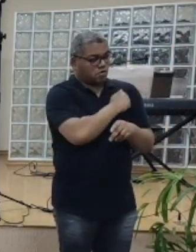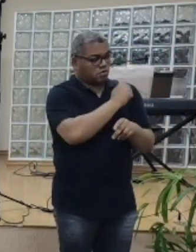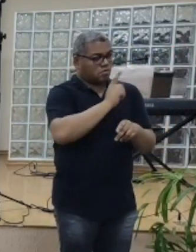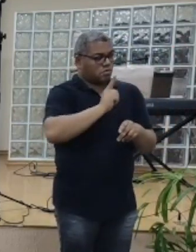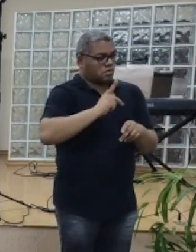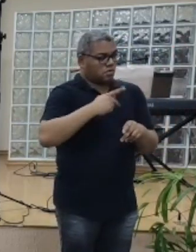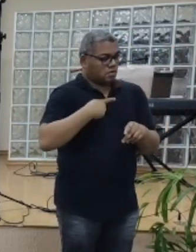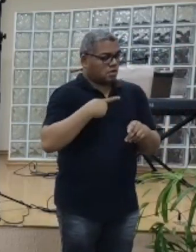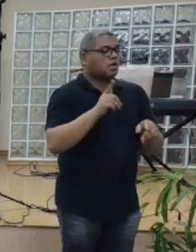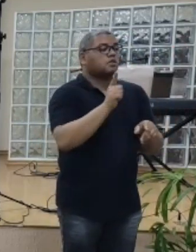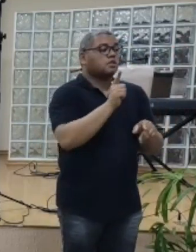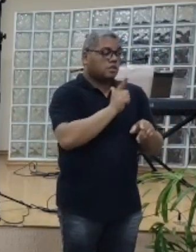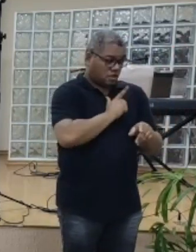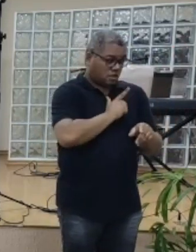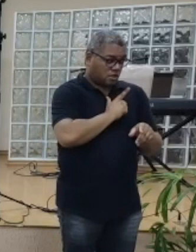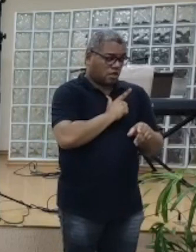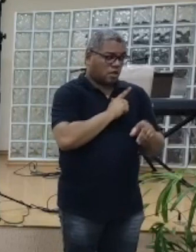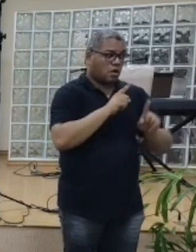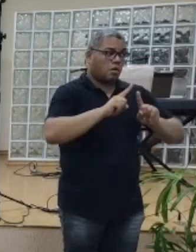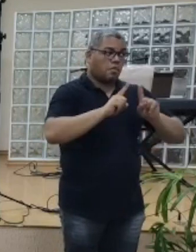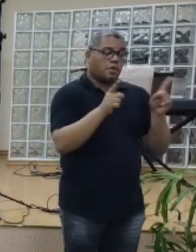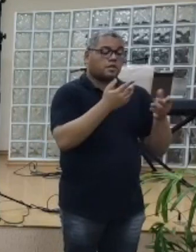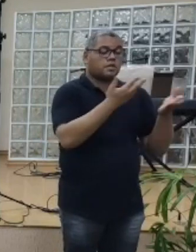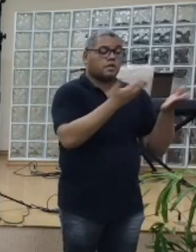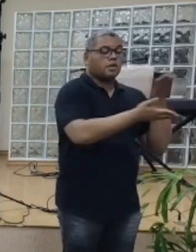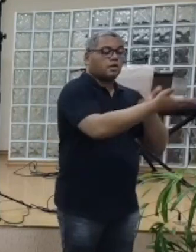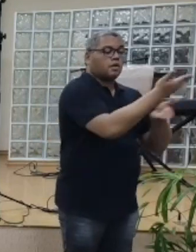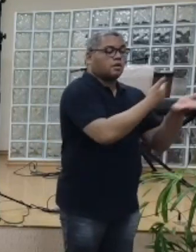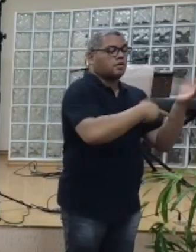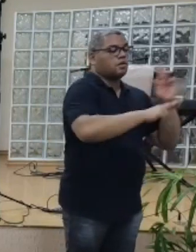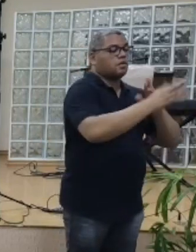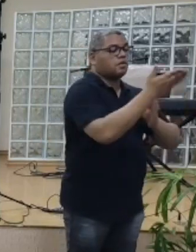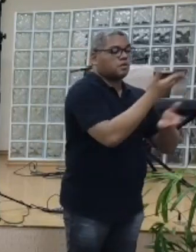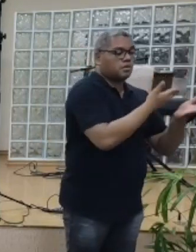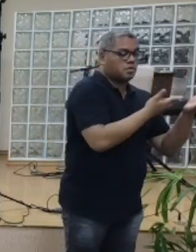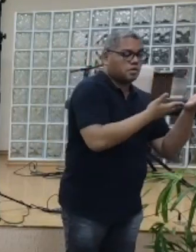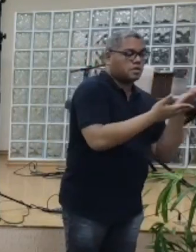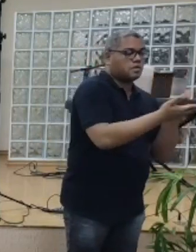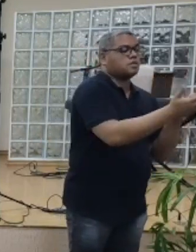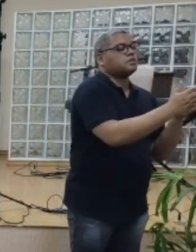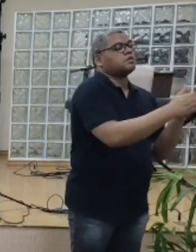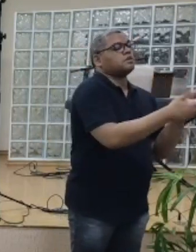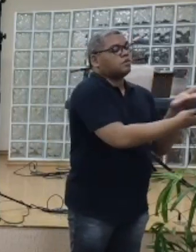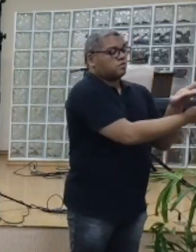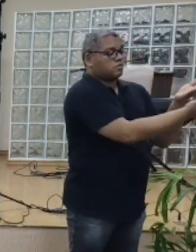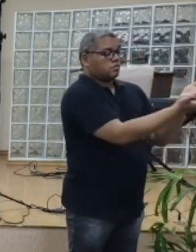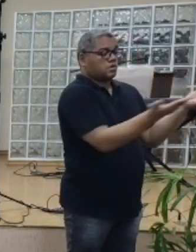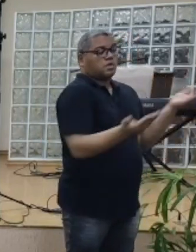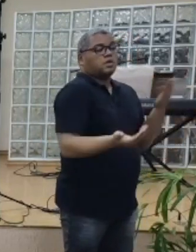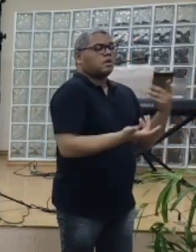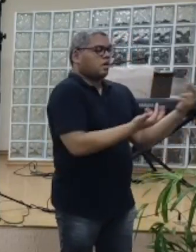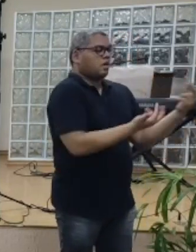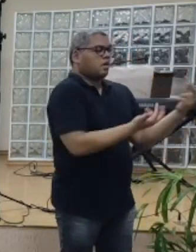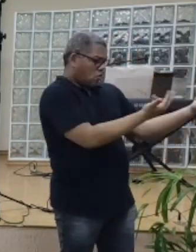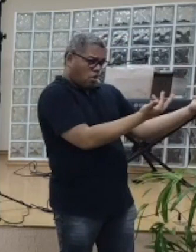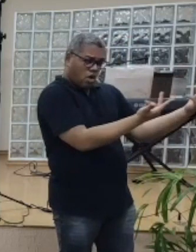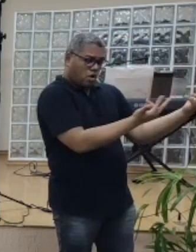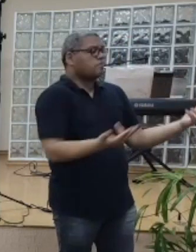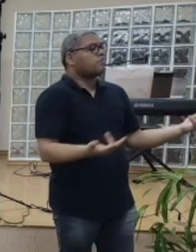minha relação direta com a igreja, eu sou tal qual todos vocês, nós somos